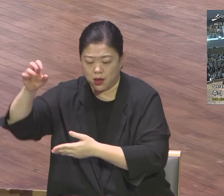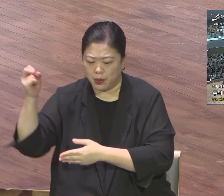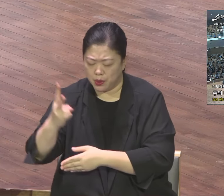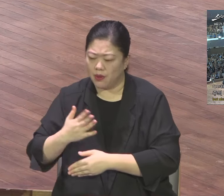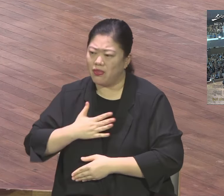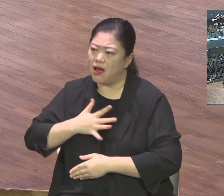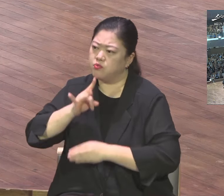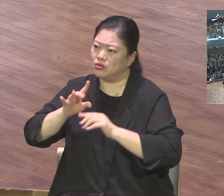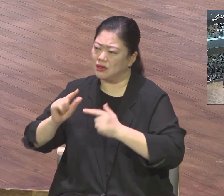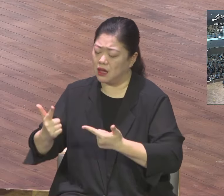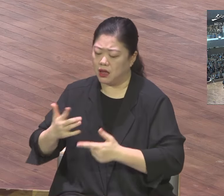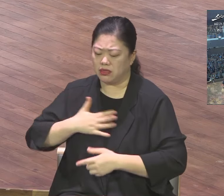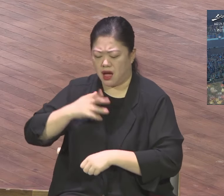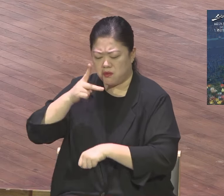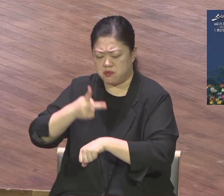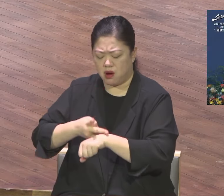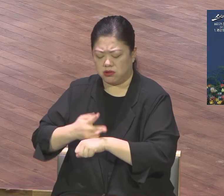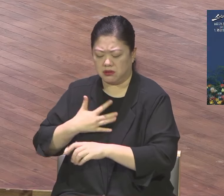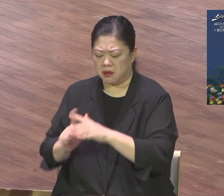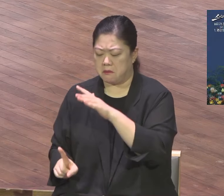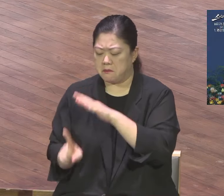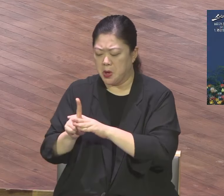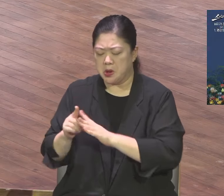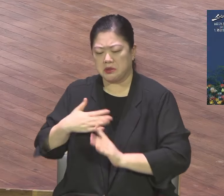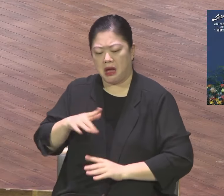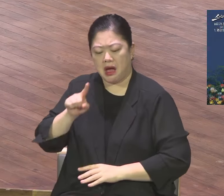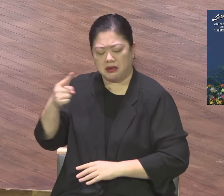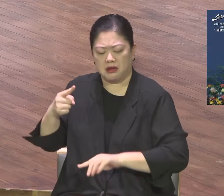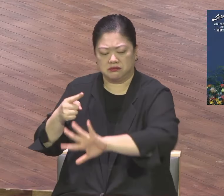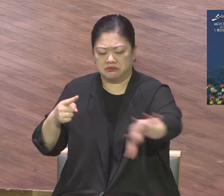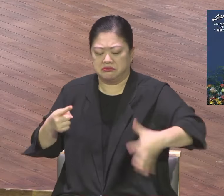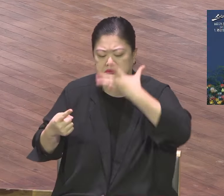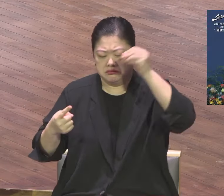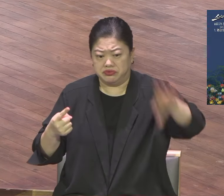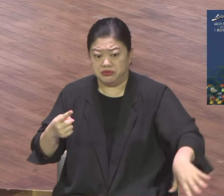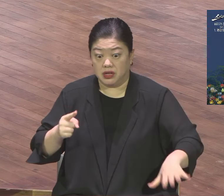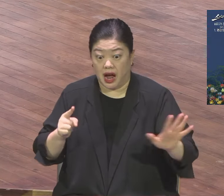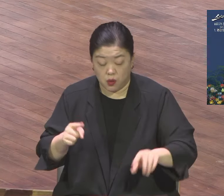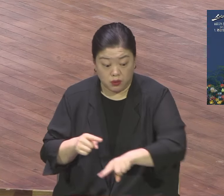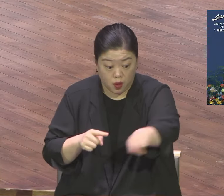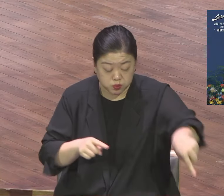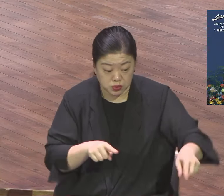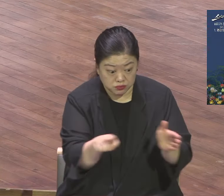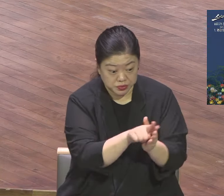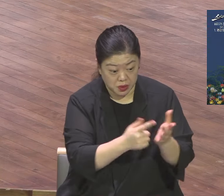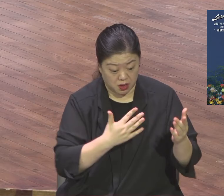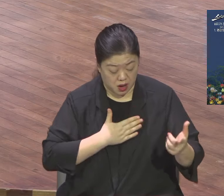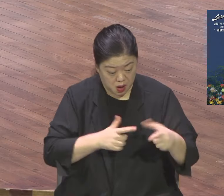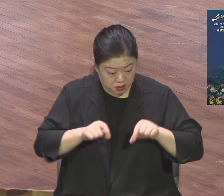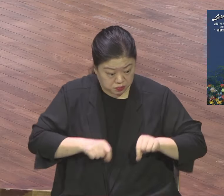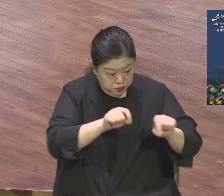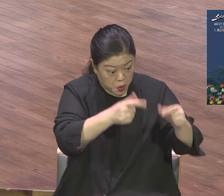자들에게니라. 모든 자에게, 제게만 주는 게 아니에요. 여러분에게도 모든 자에게.